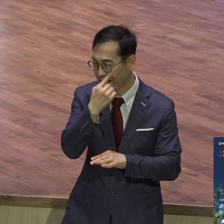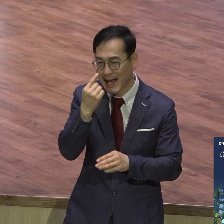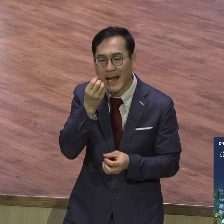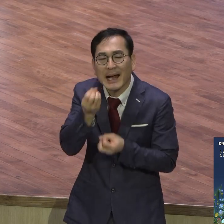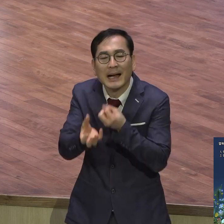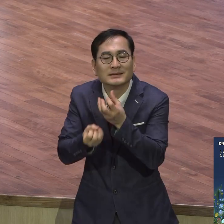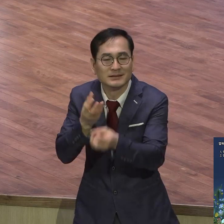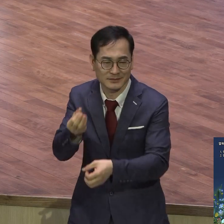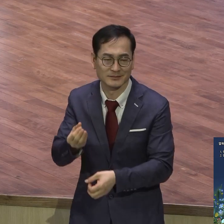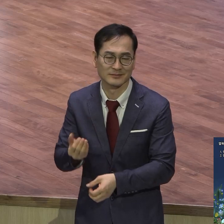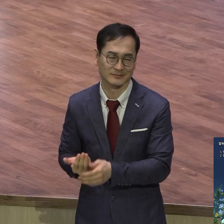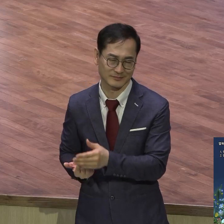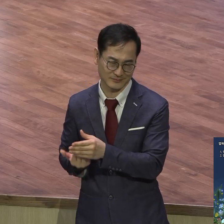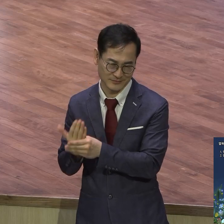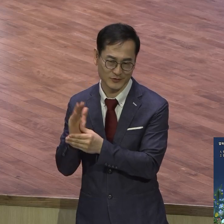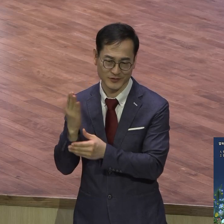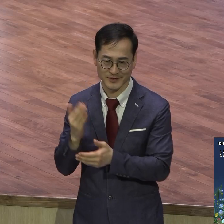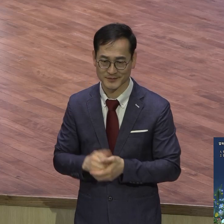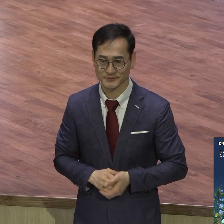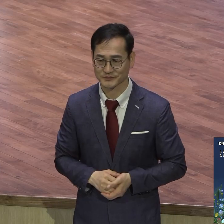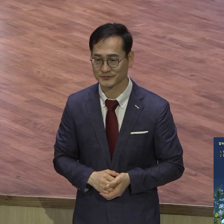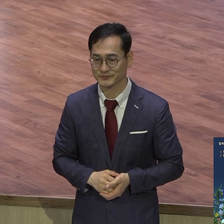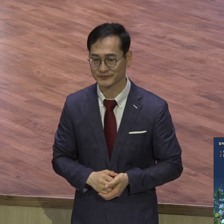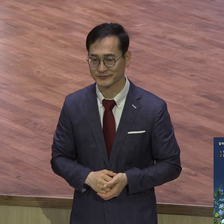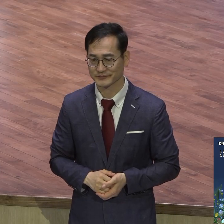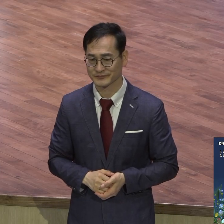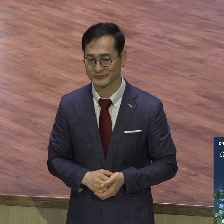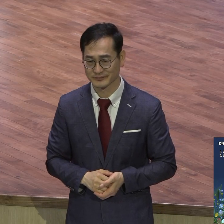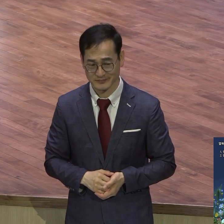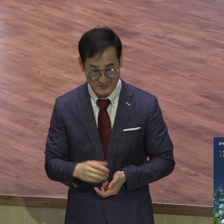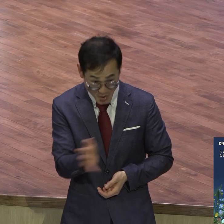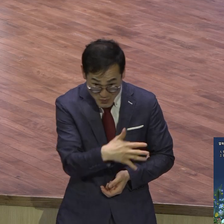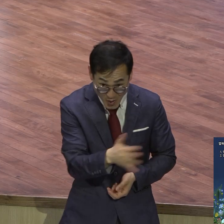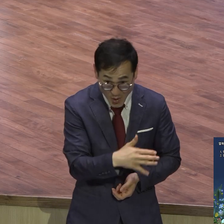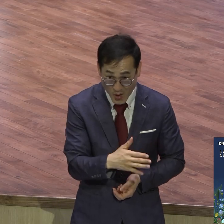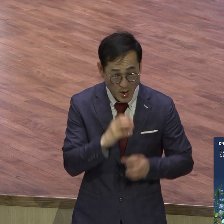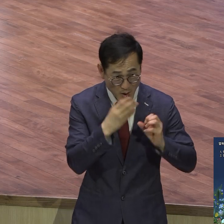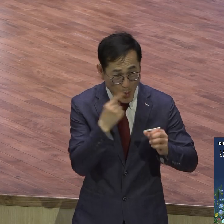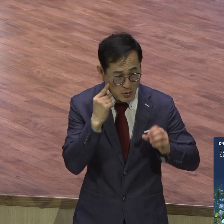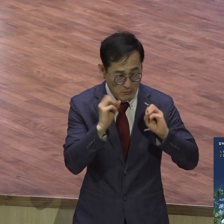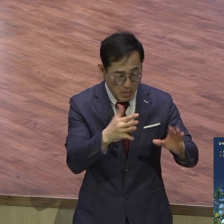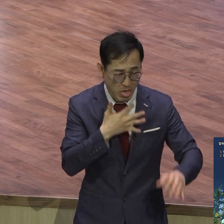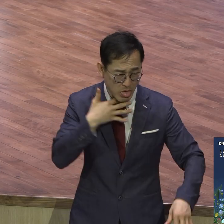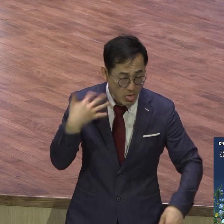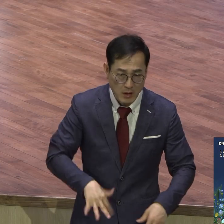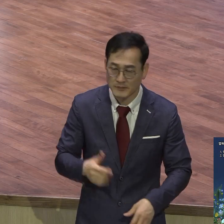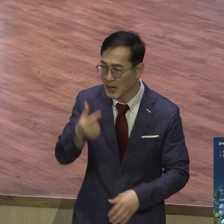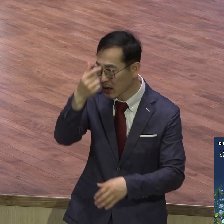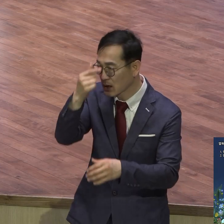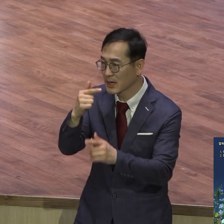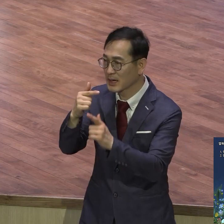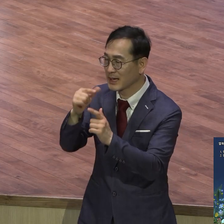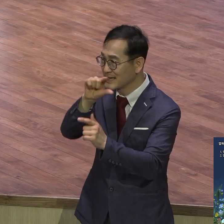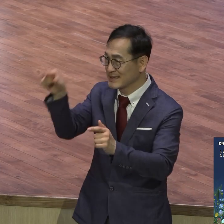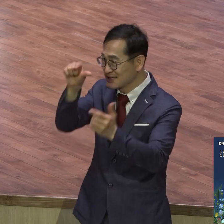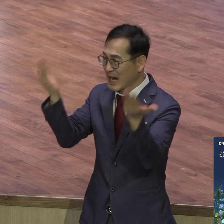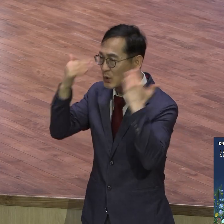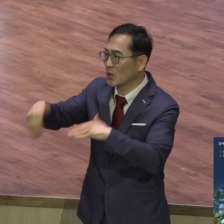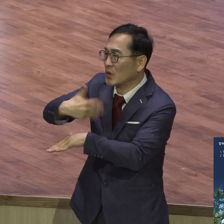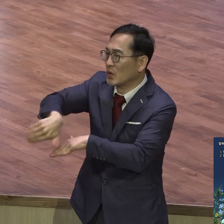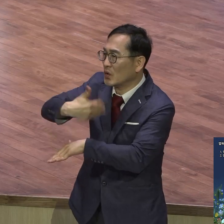한다고 신학교 가갖고 목사자니까 평생고생하잖아요 전도가 뭔지도 모르고 해보지도 않고 헌신이